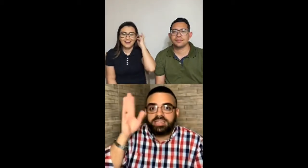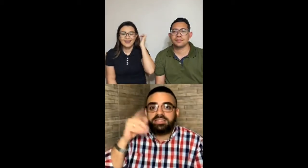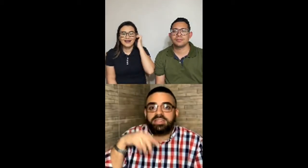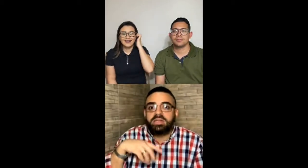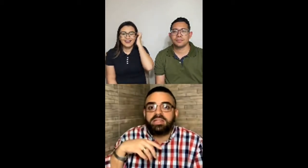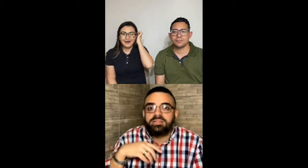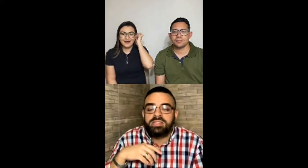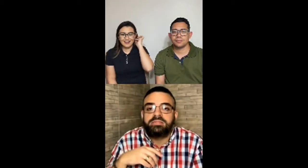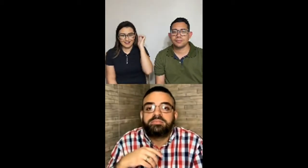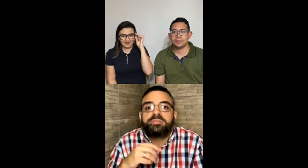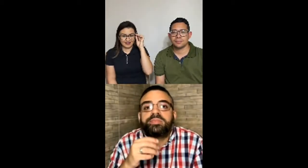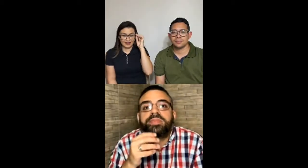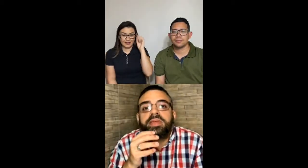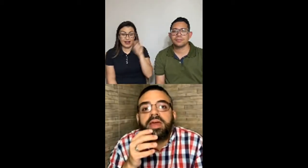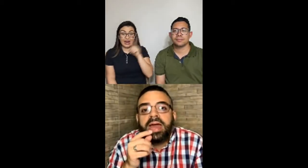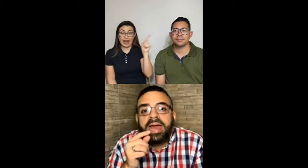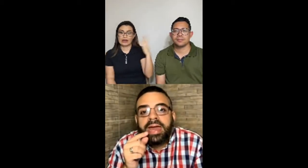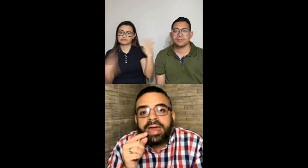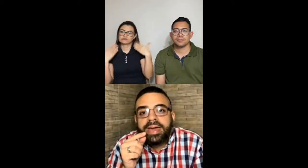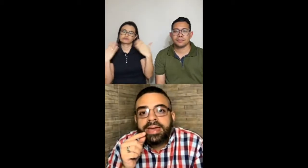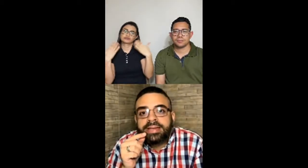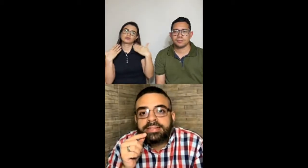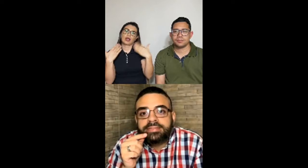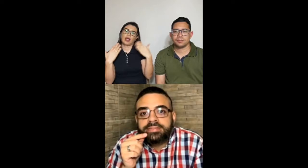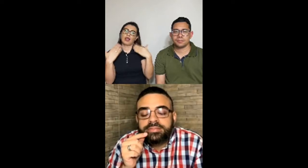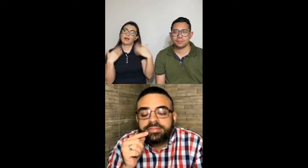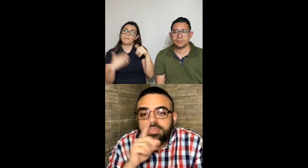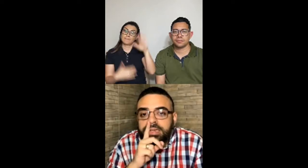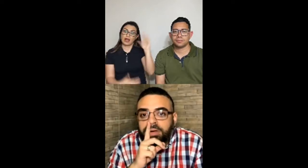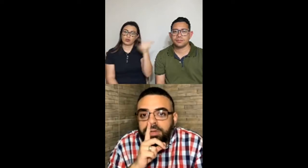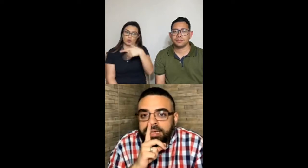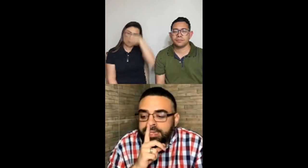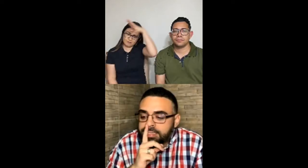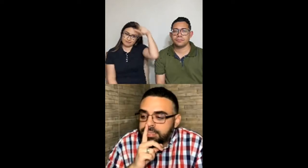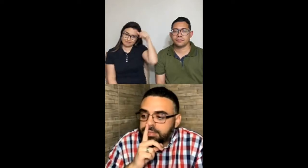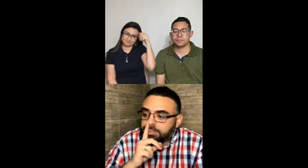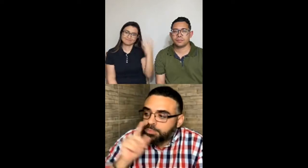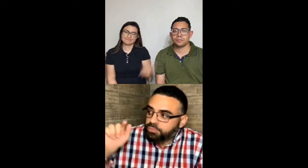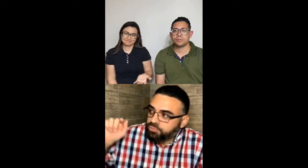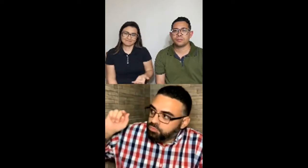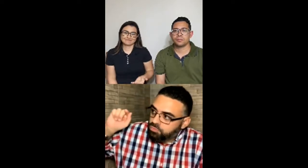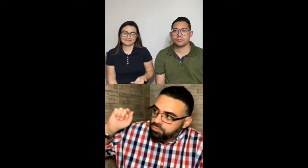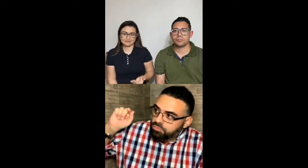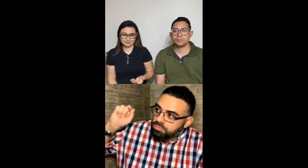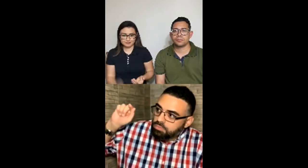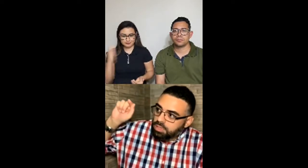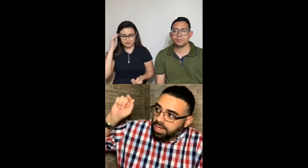é quente, muito. Igual Manaus. Mais quente que Manaus, lá.